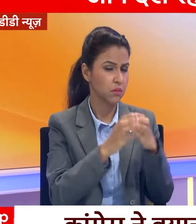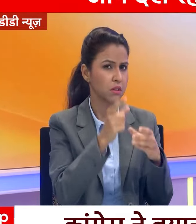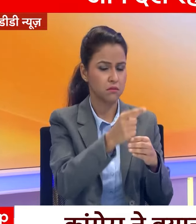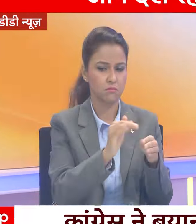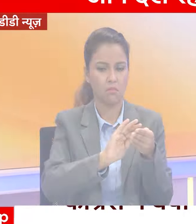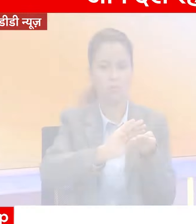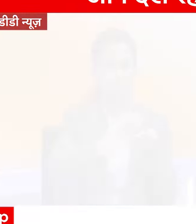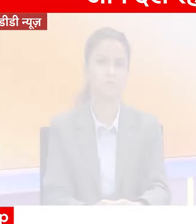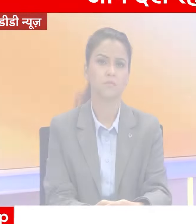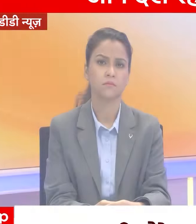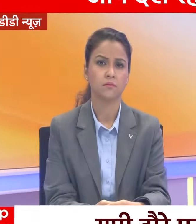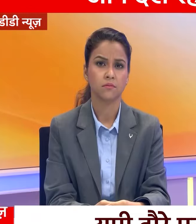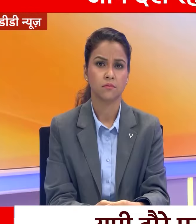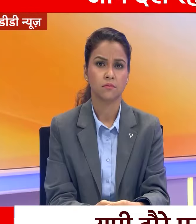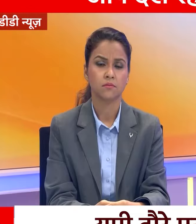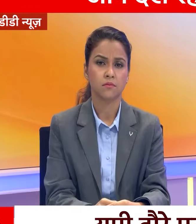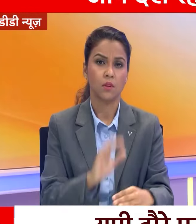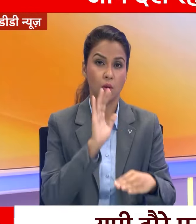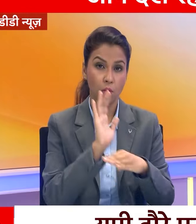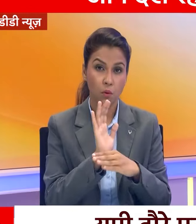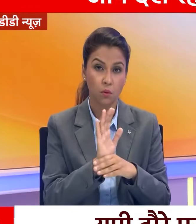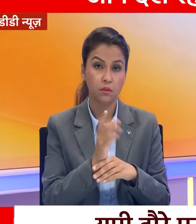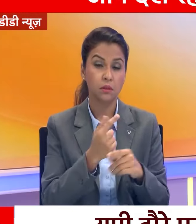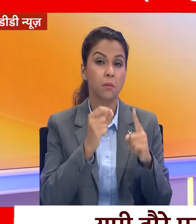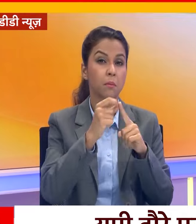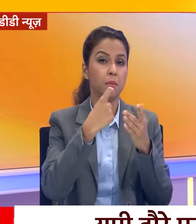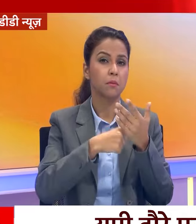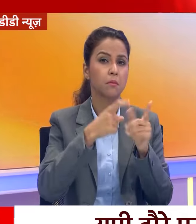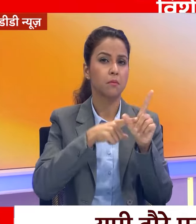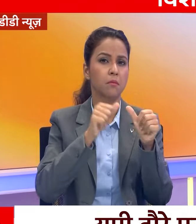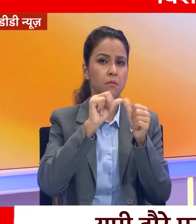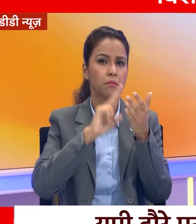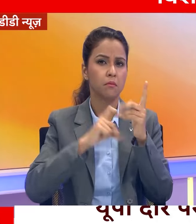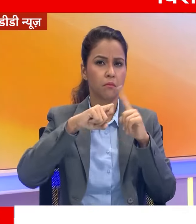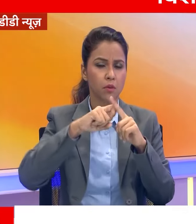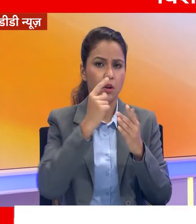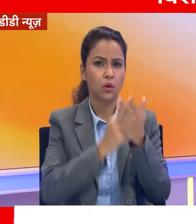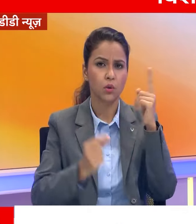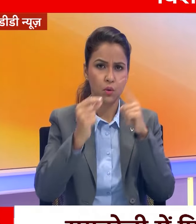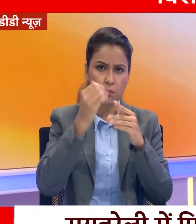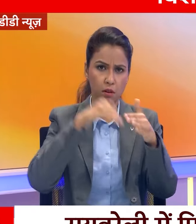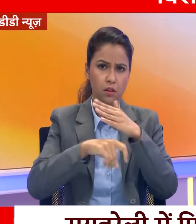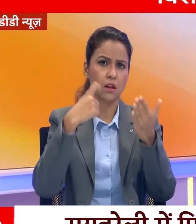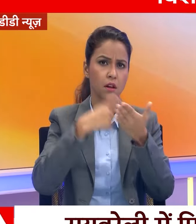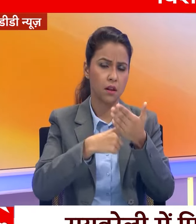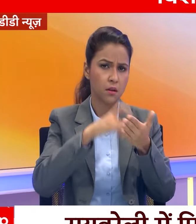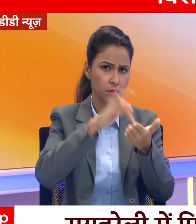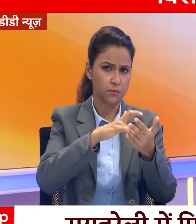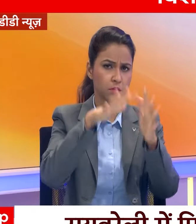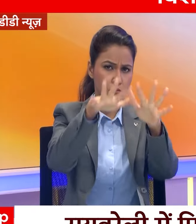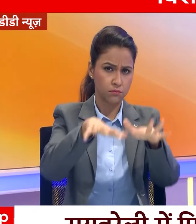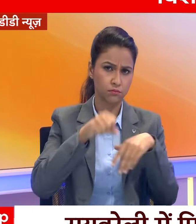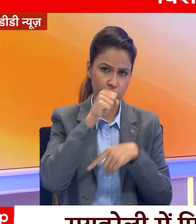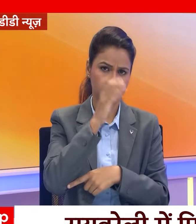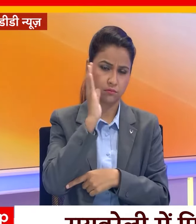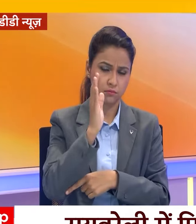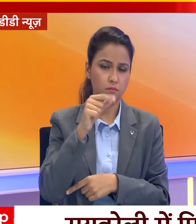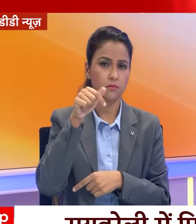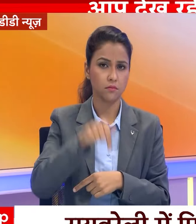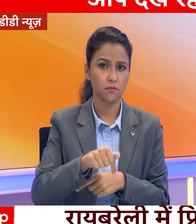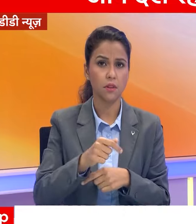किनारा करती है कांग्रेस महासचिव प्रियंका गांधी ने उत्तर प्रदेश के राय बरेली में एक चुनावी सभा को संबोधित